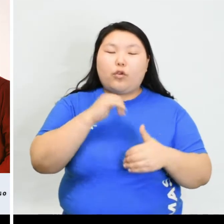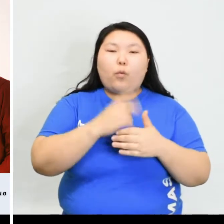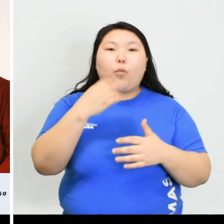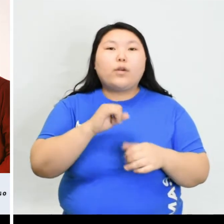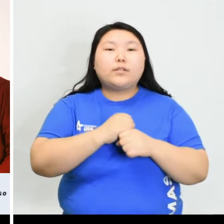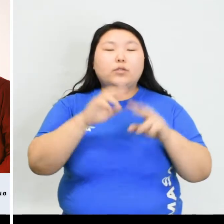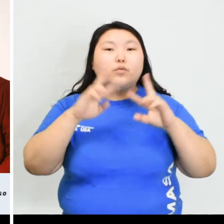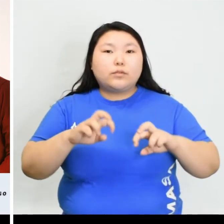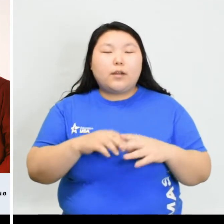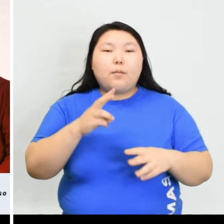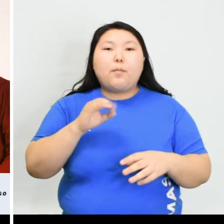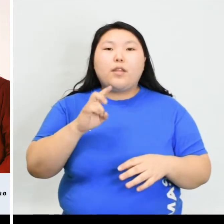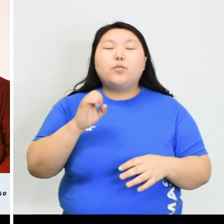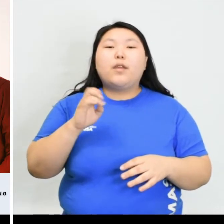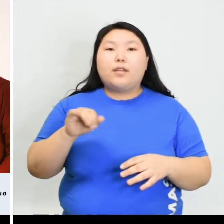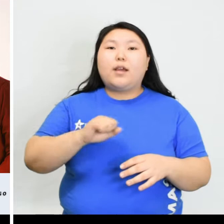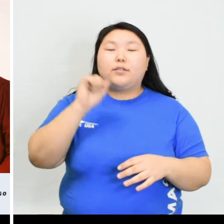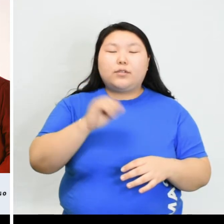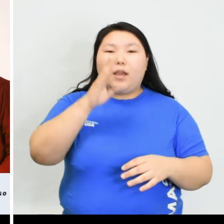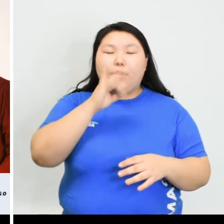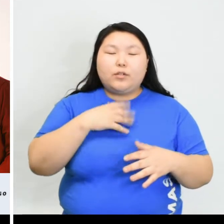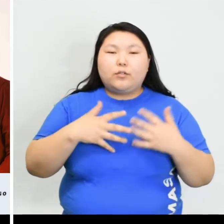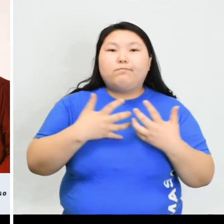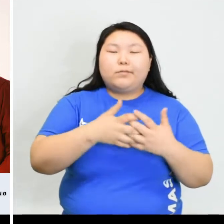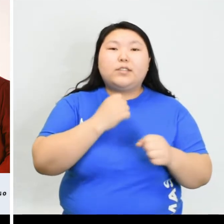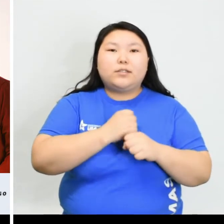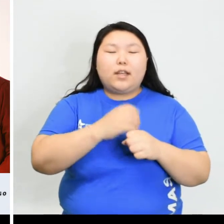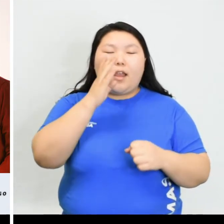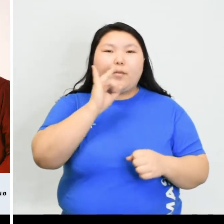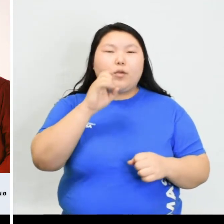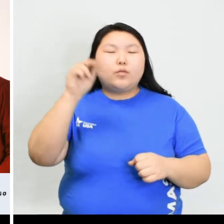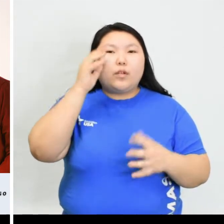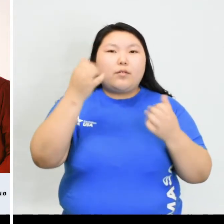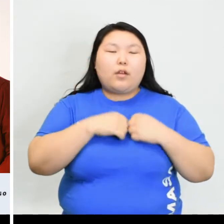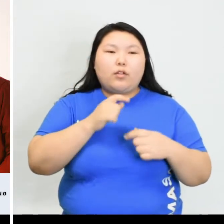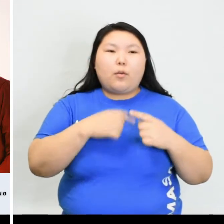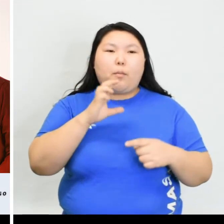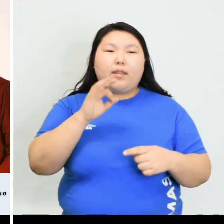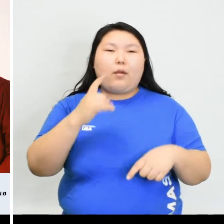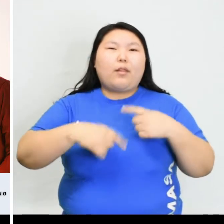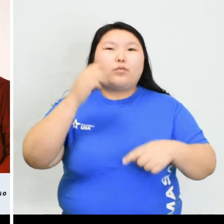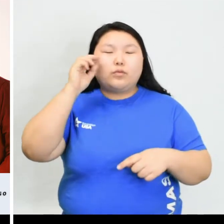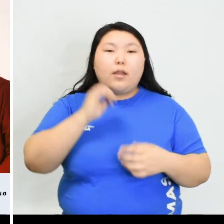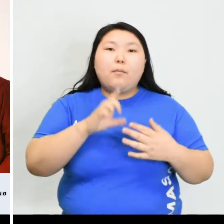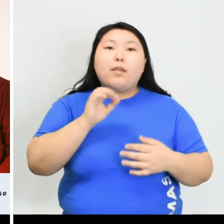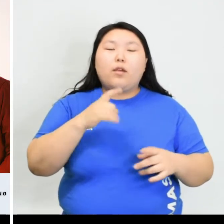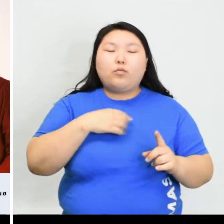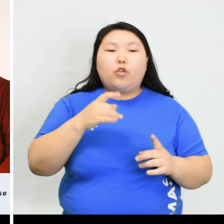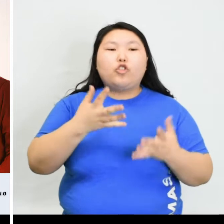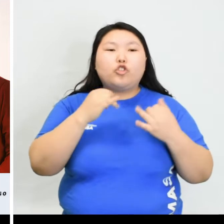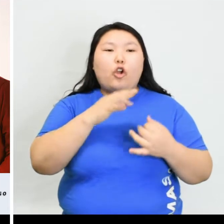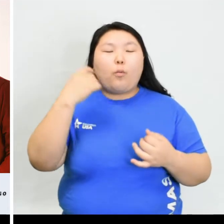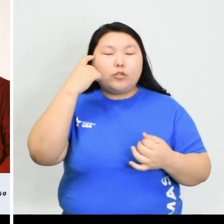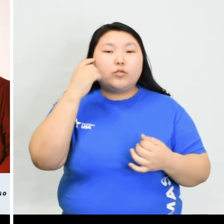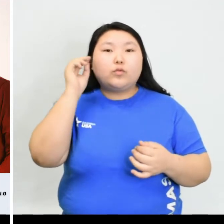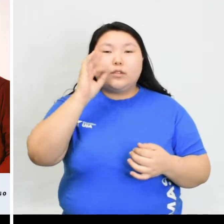судлал, дотоод үйл ажиллагаа судлал, тий, менежментийн асуудал бүрэг айгүй тулж ажиллана. Түр амар их сурсан. Бараг бакалаврын илүү сурсан. Бакалавр дээр бол би